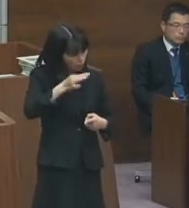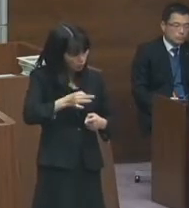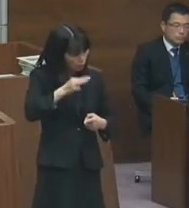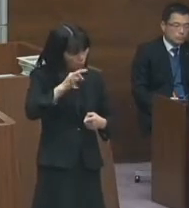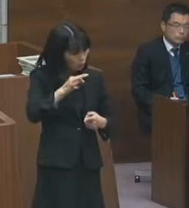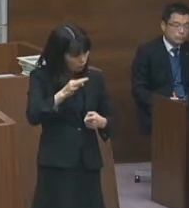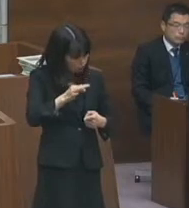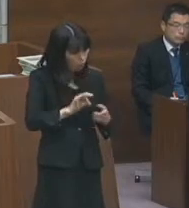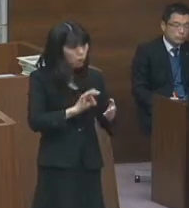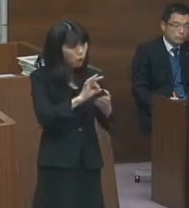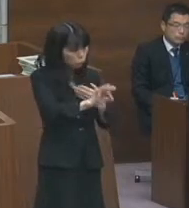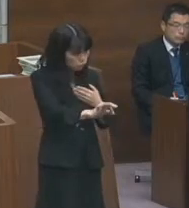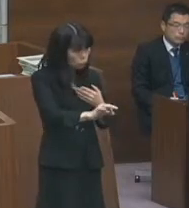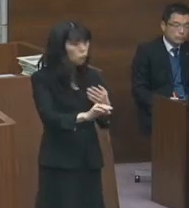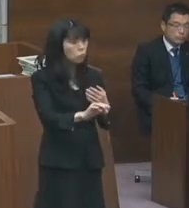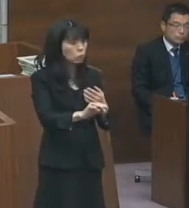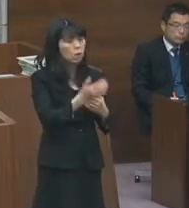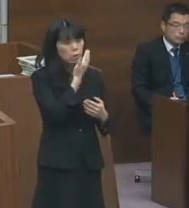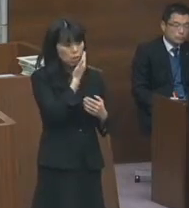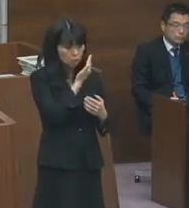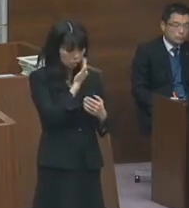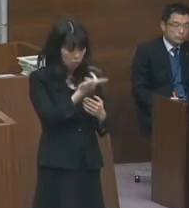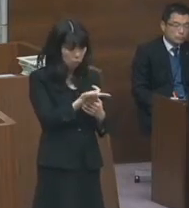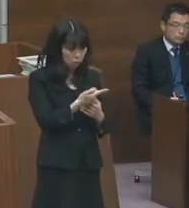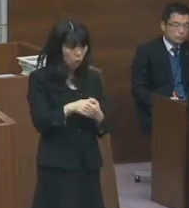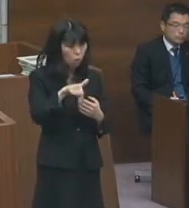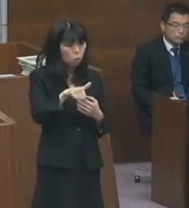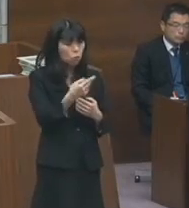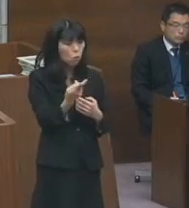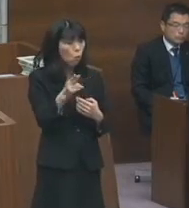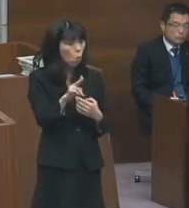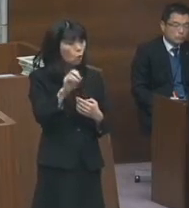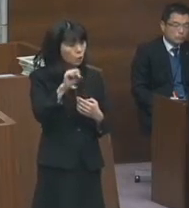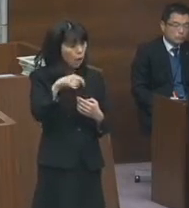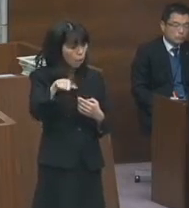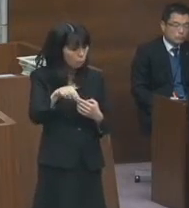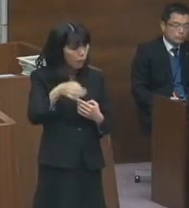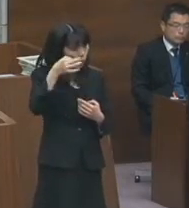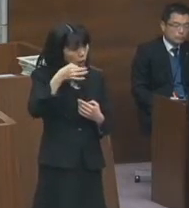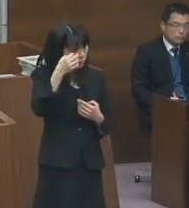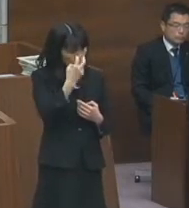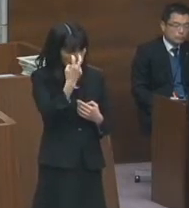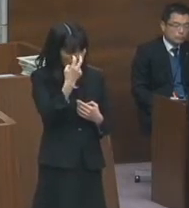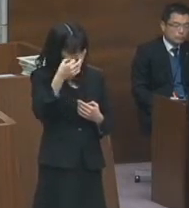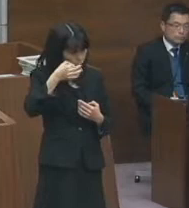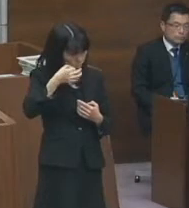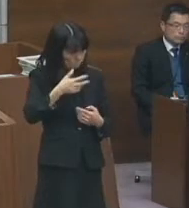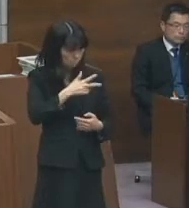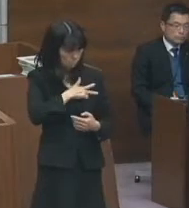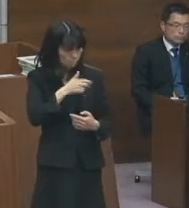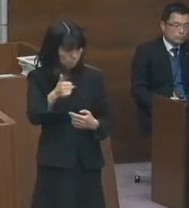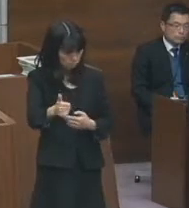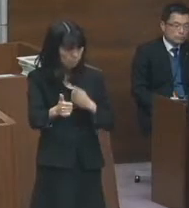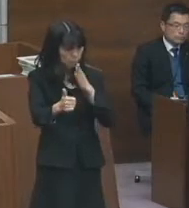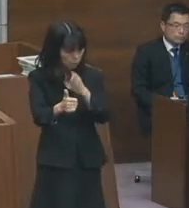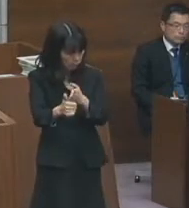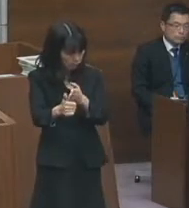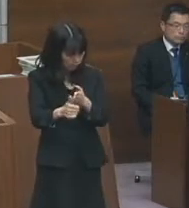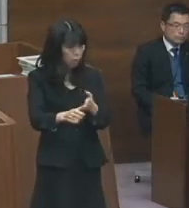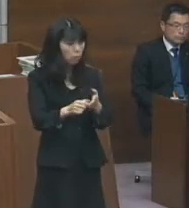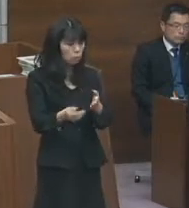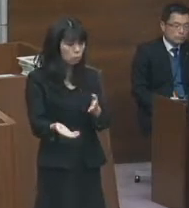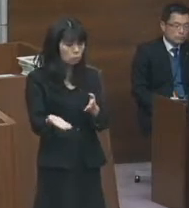が前提となりますので、不動産鑑定士による鑑定価格をもって取得することを基本としております